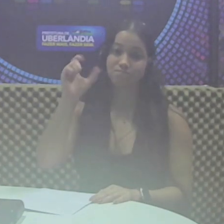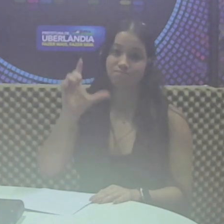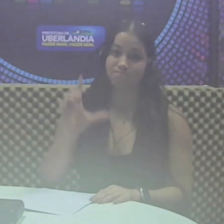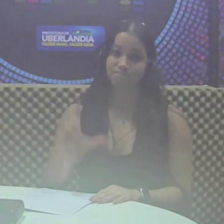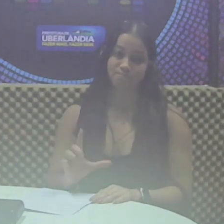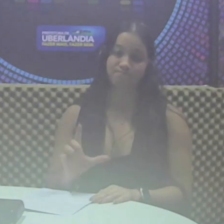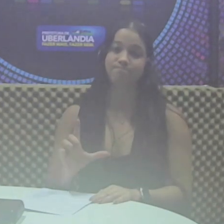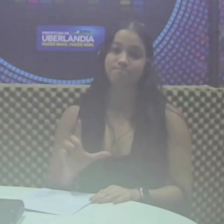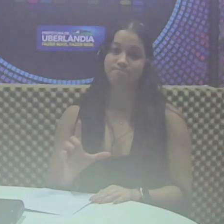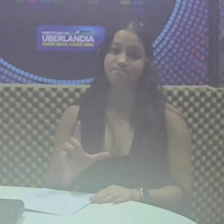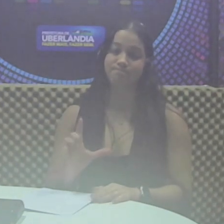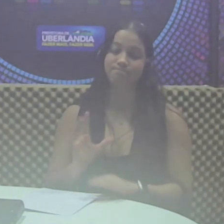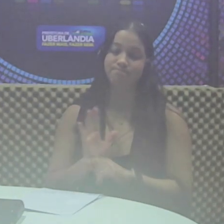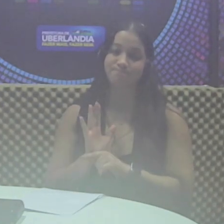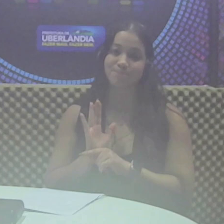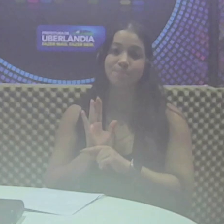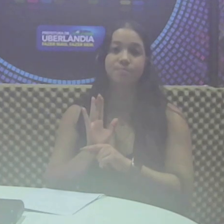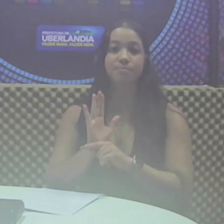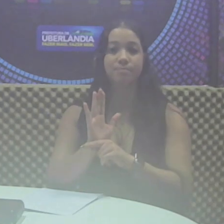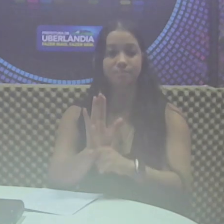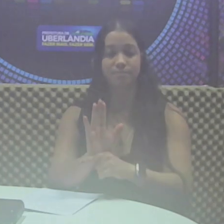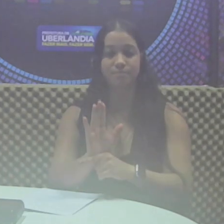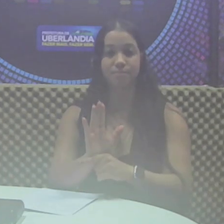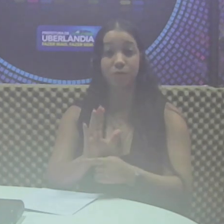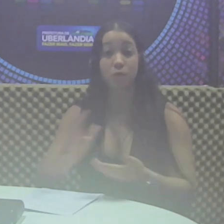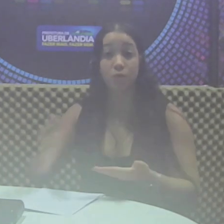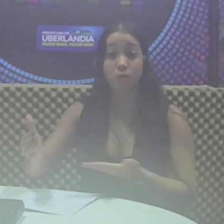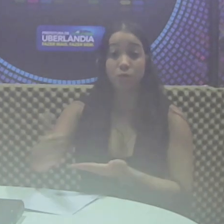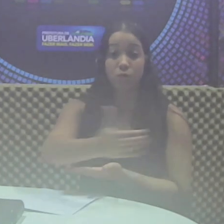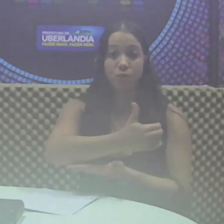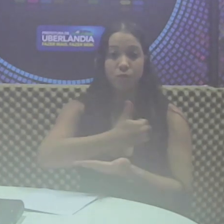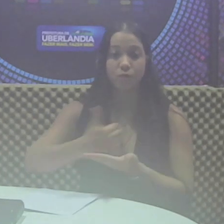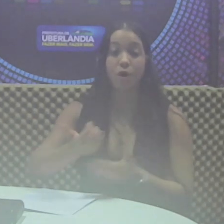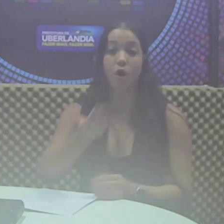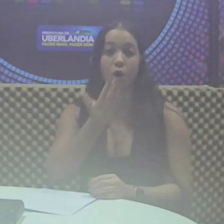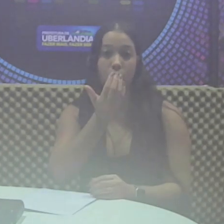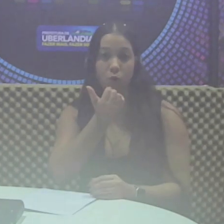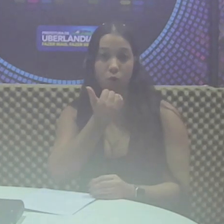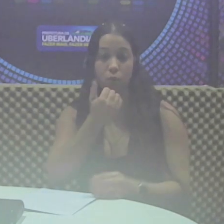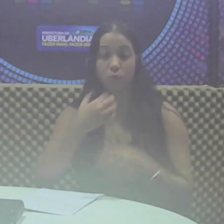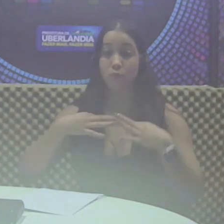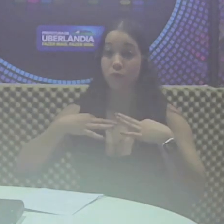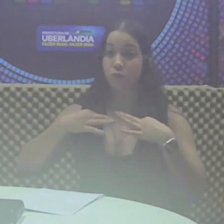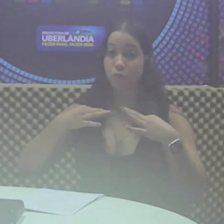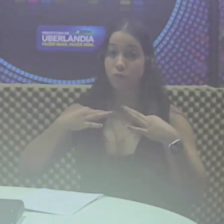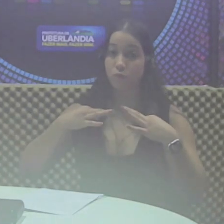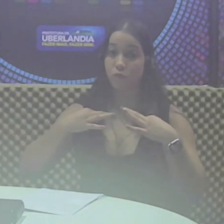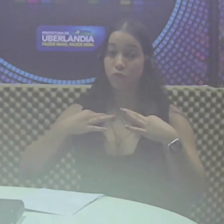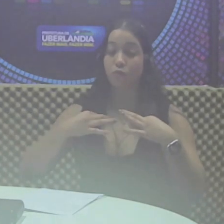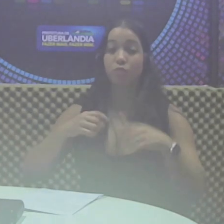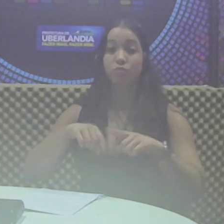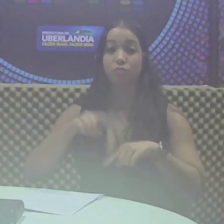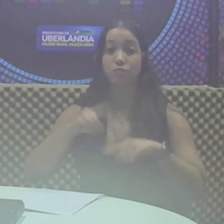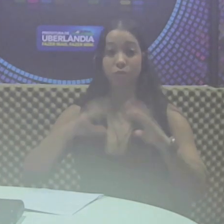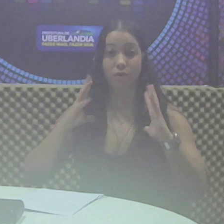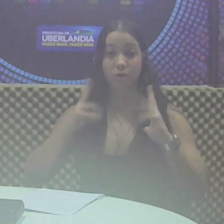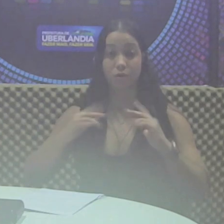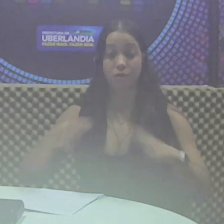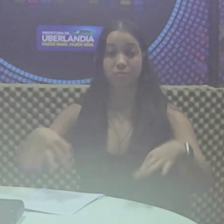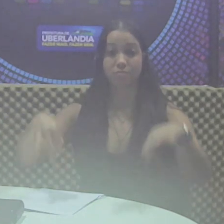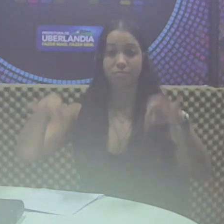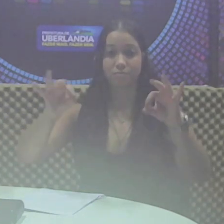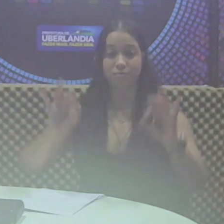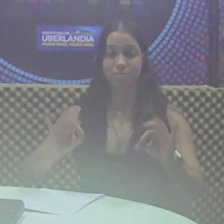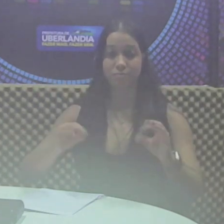ser amenizada com a sua ajuda. Estamos arrecadando alimentos não perecíveis, roupas, itens de higiene e cobertores. As